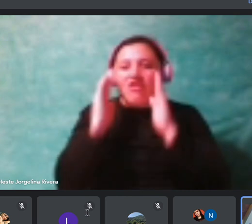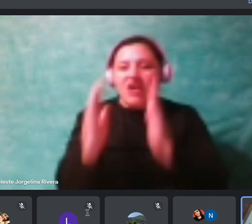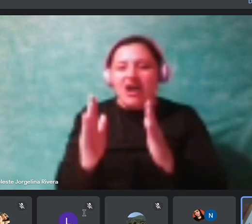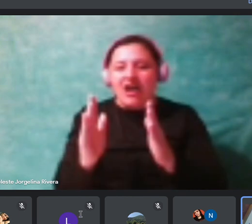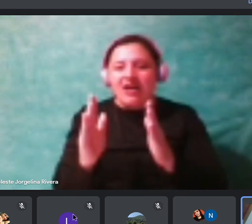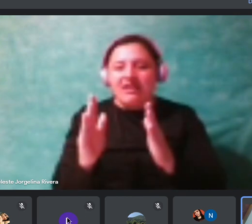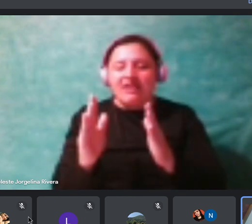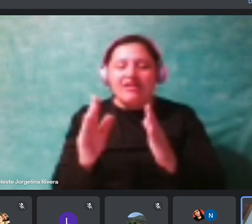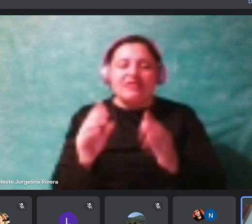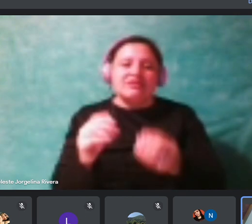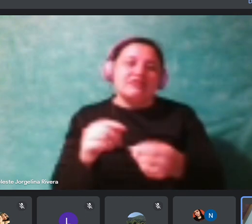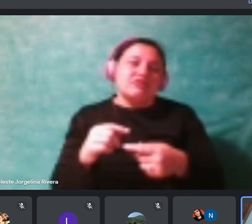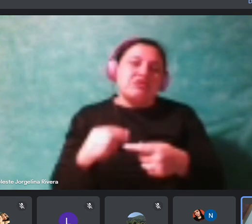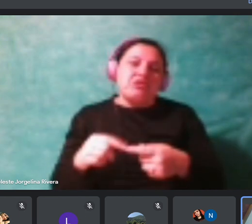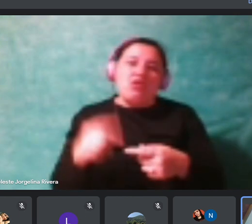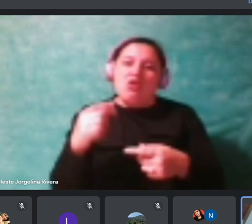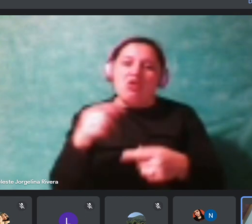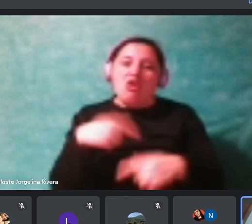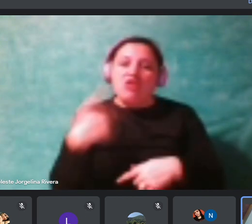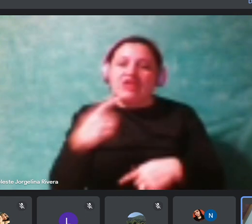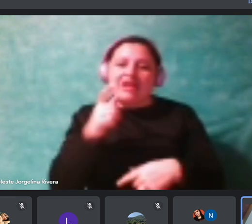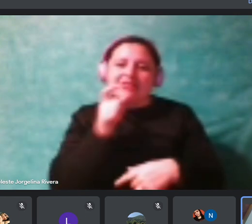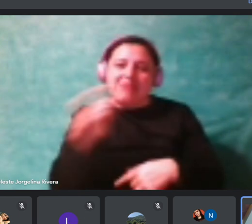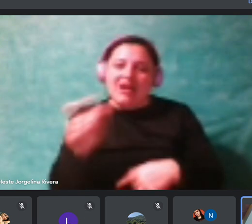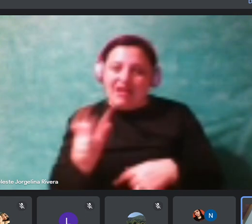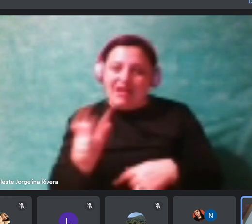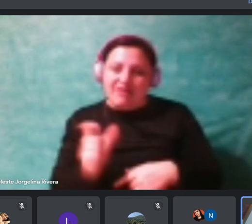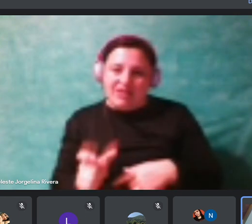de esas palabras, en el uso